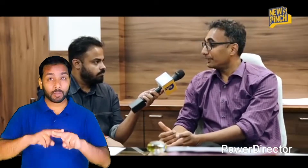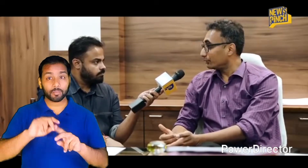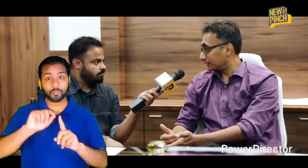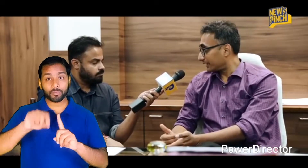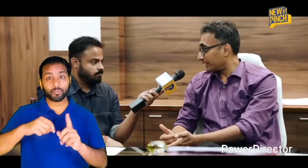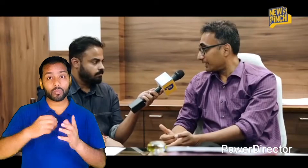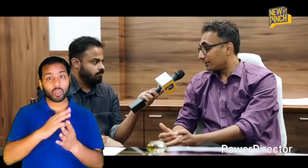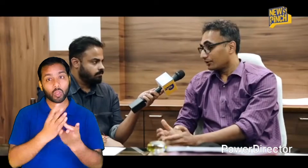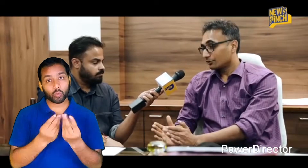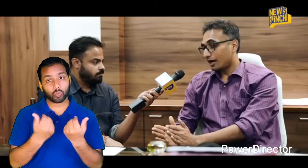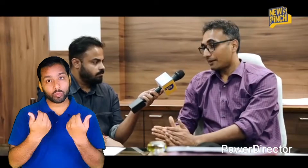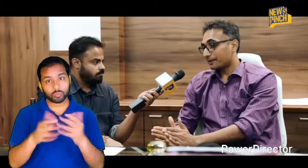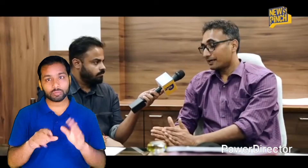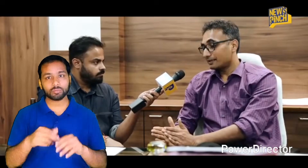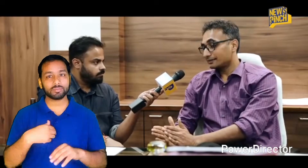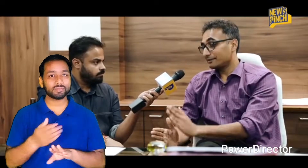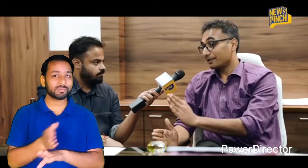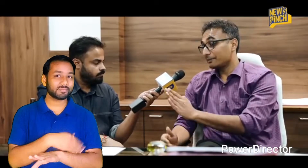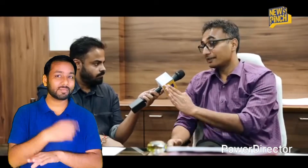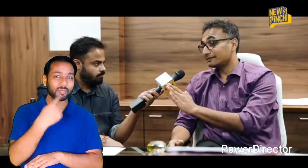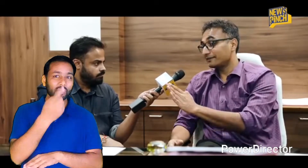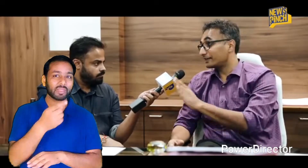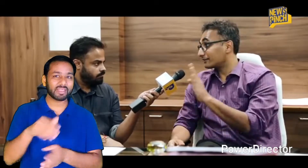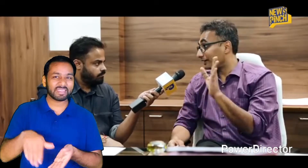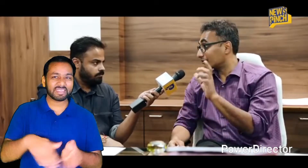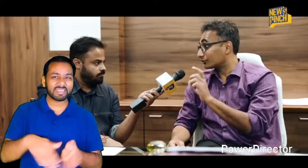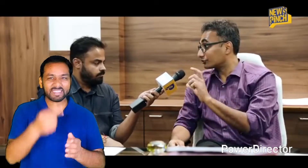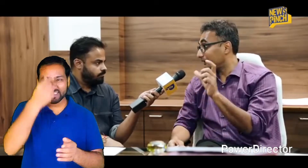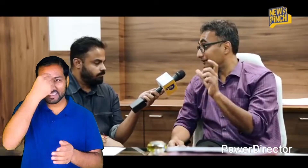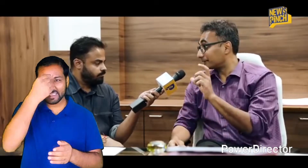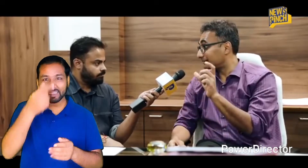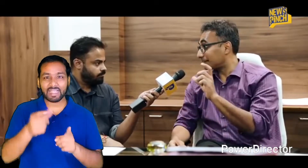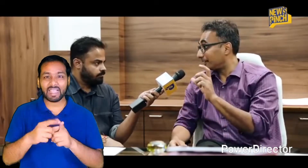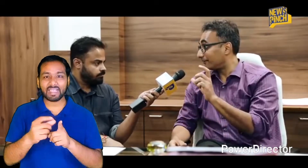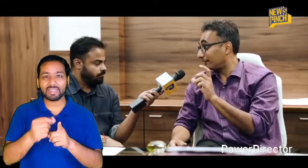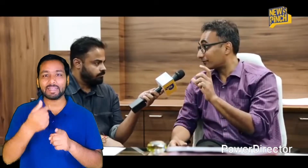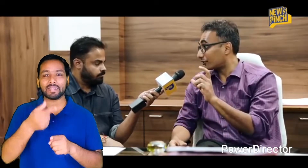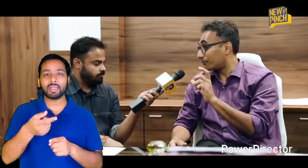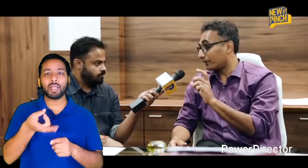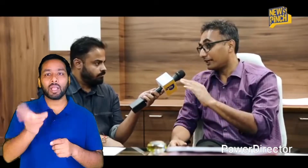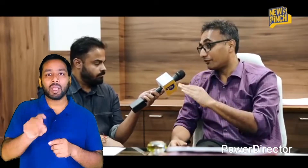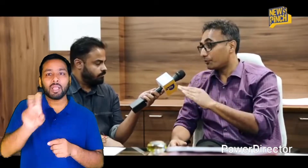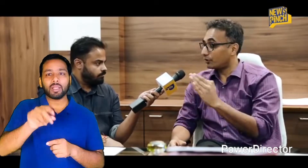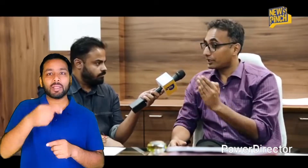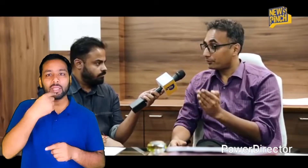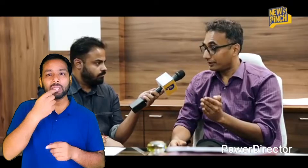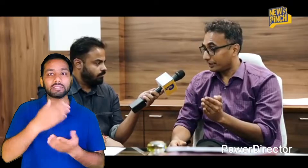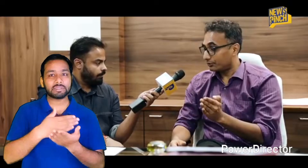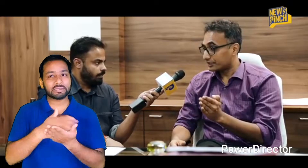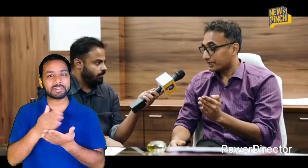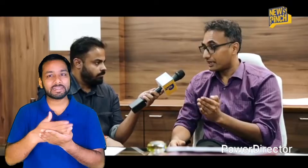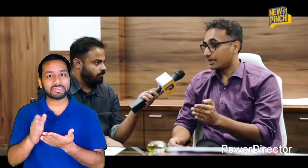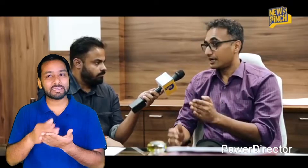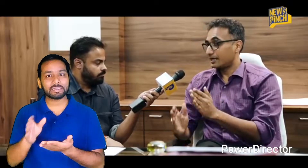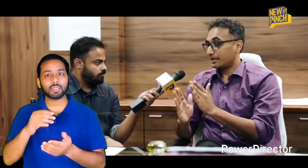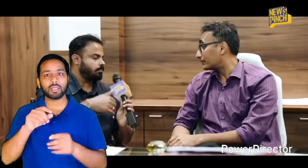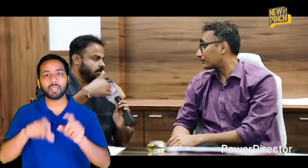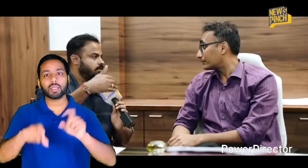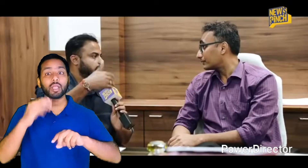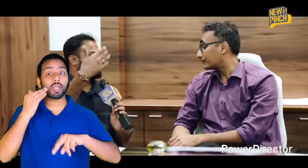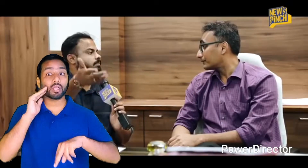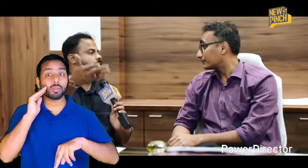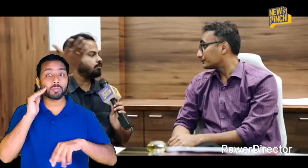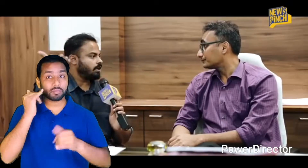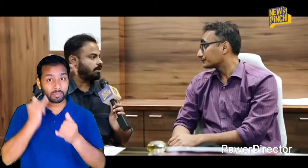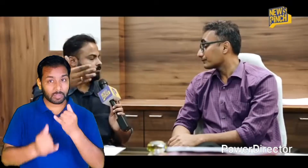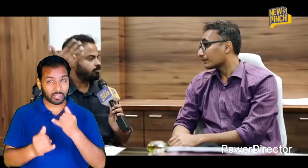प्रोजेक्ट्स कंप्लीट हो जाएंगे तो आपका, जैसे मैंने बताया, सीवरेज वाला जो 220-25 MLD वाला जो कंपोनेंट है वो पूरा की पूरा ट्रीट हो जाएगा।